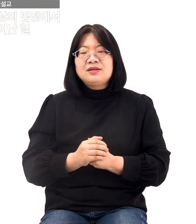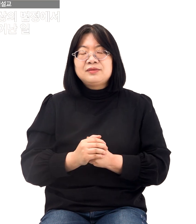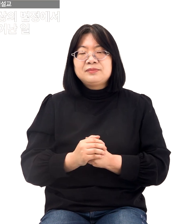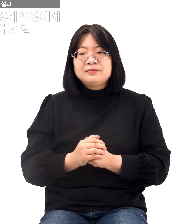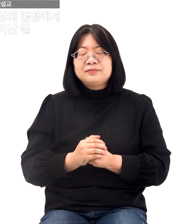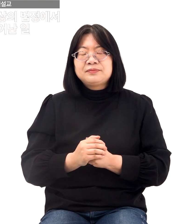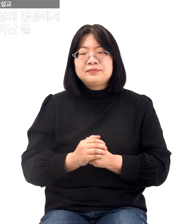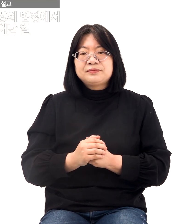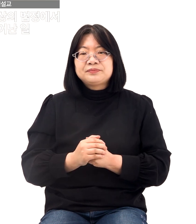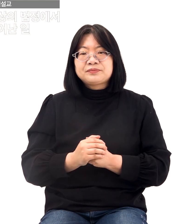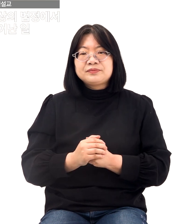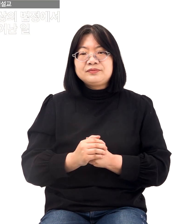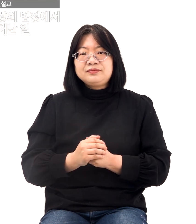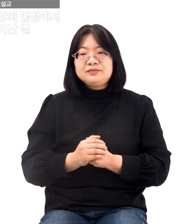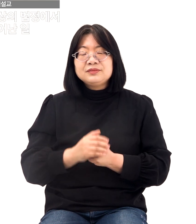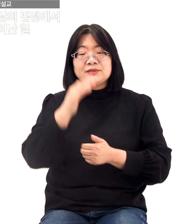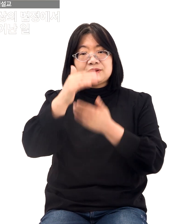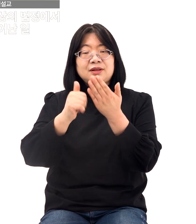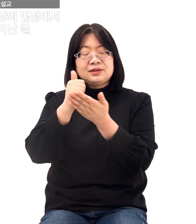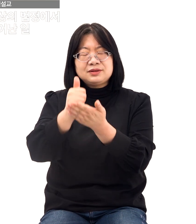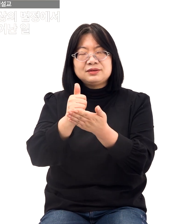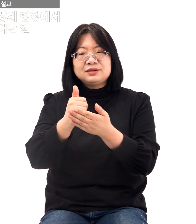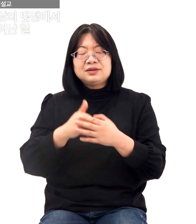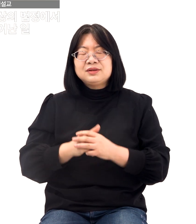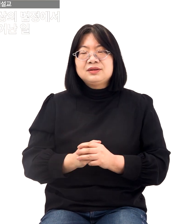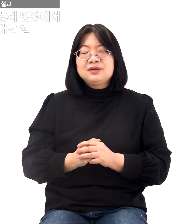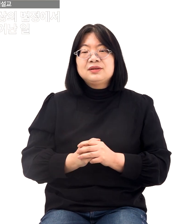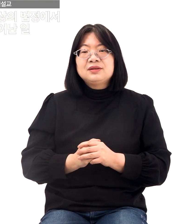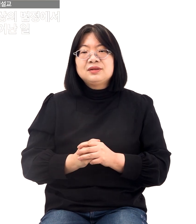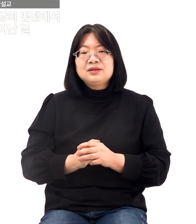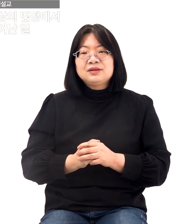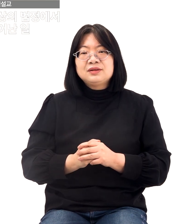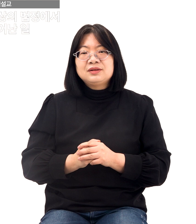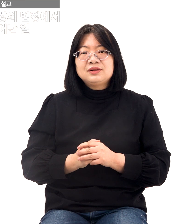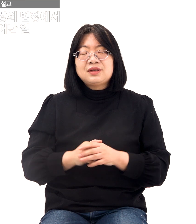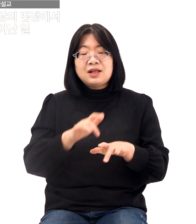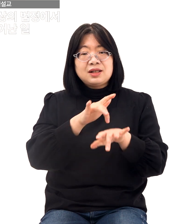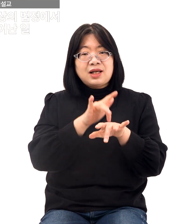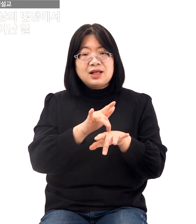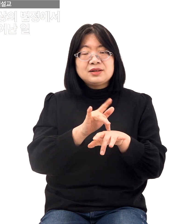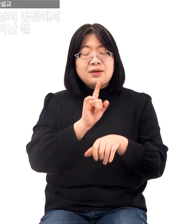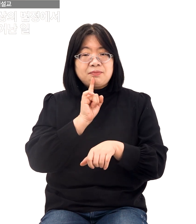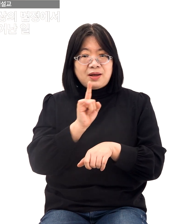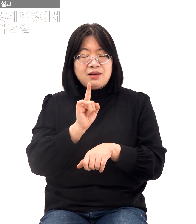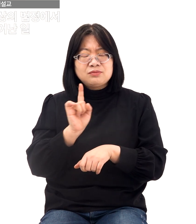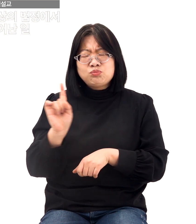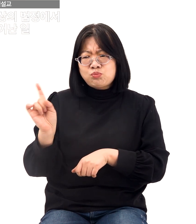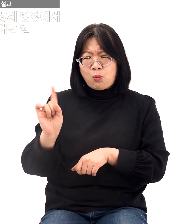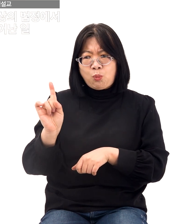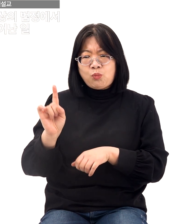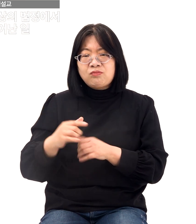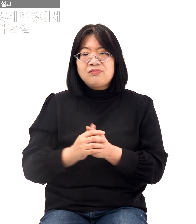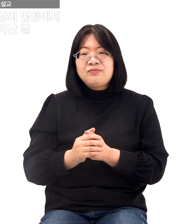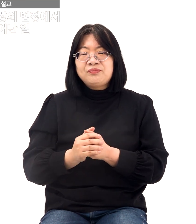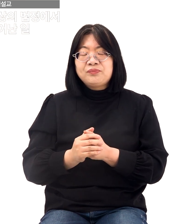보시면 여호와께서 사탄에게 이르되 사탄아